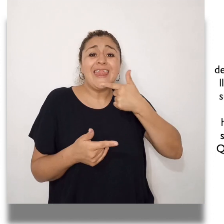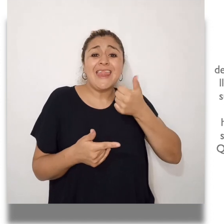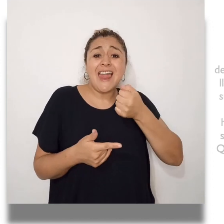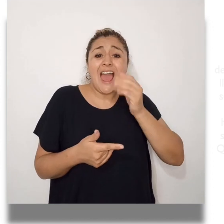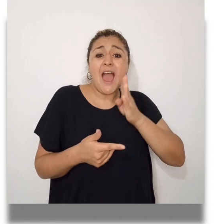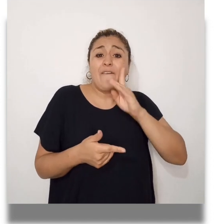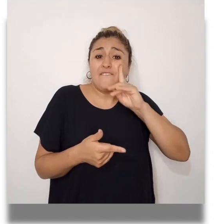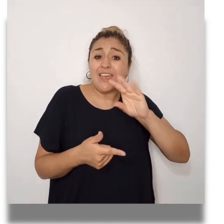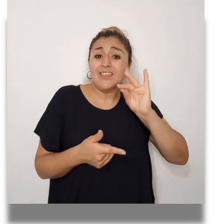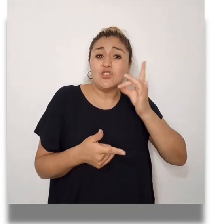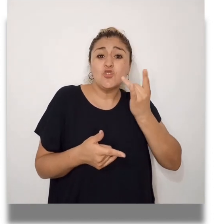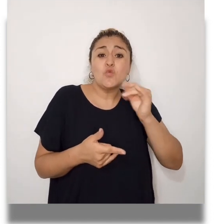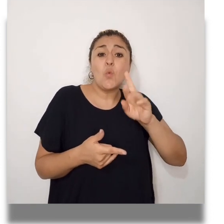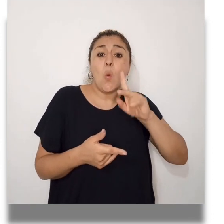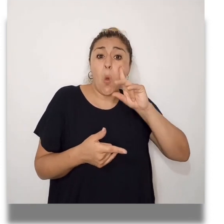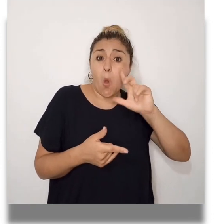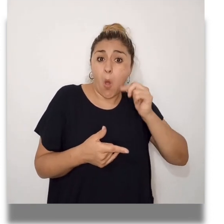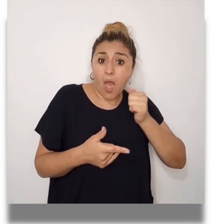sabiduría?